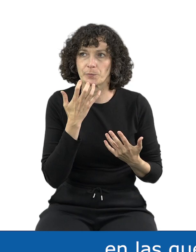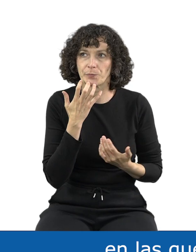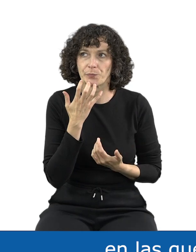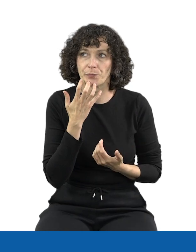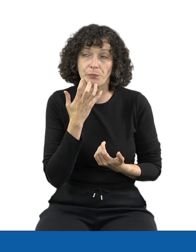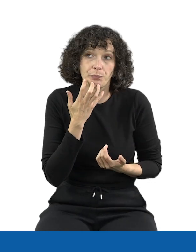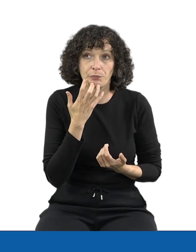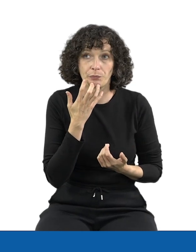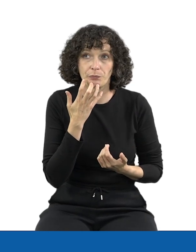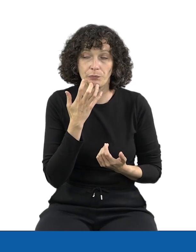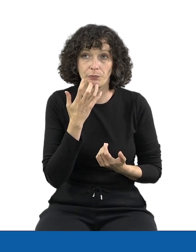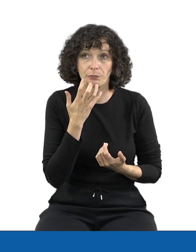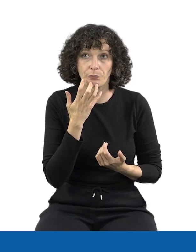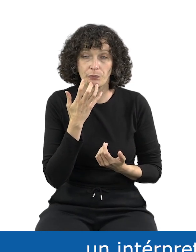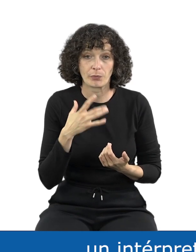a lo mejor